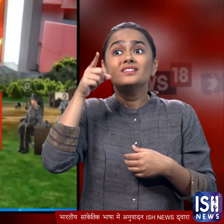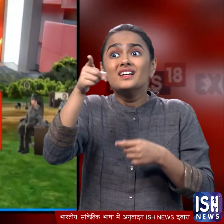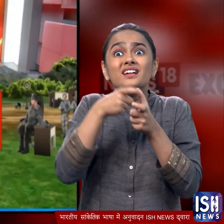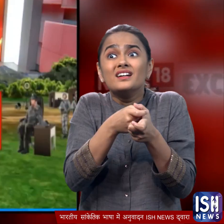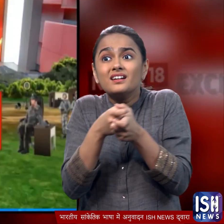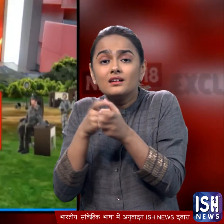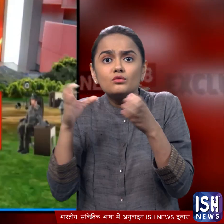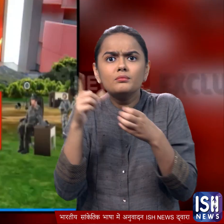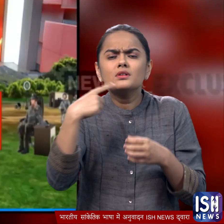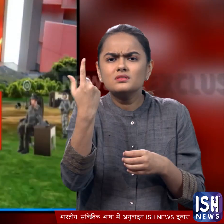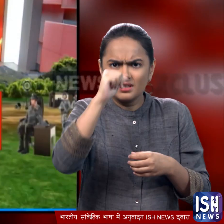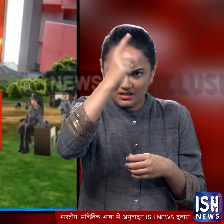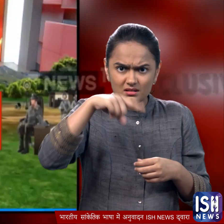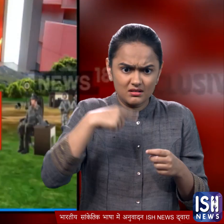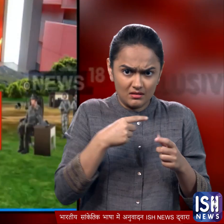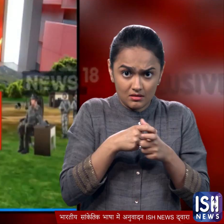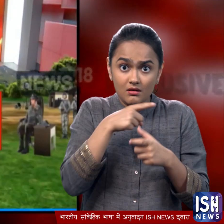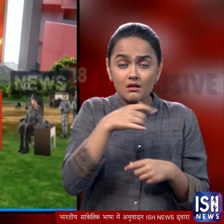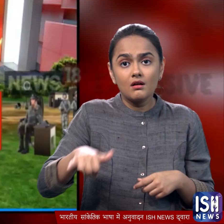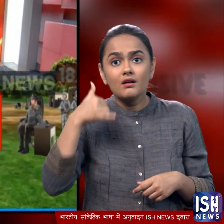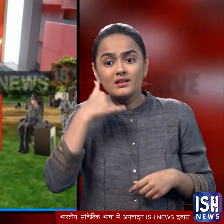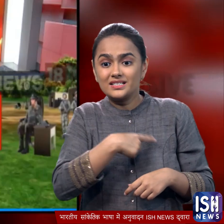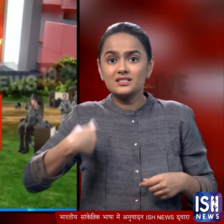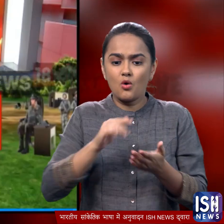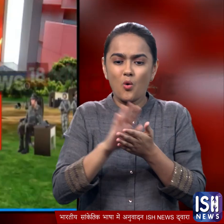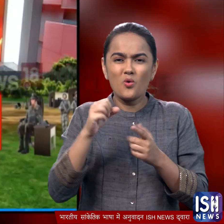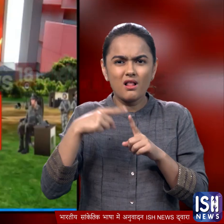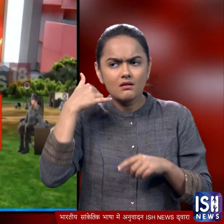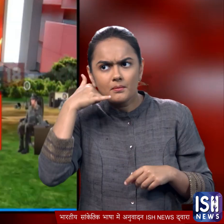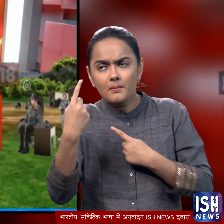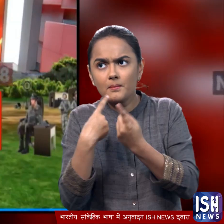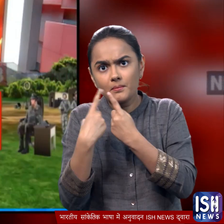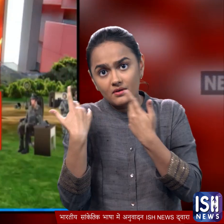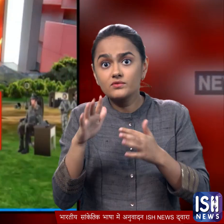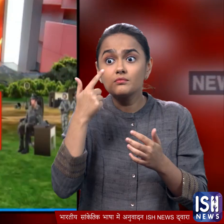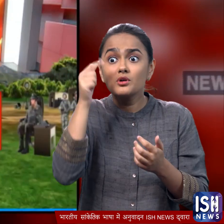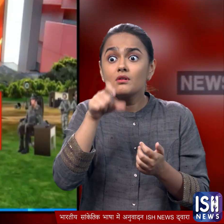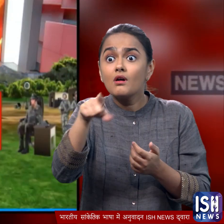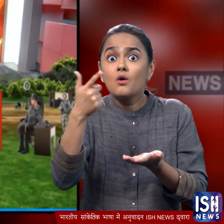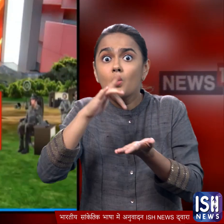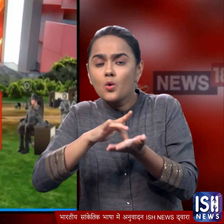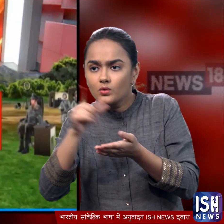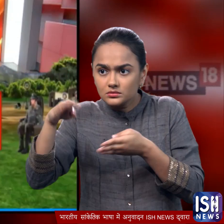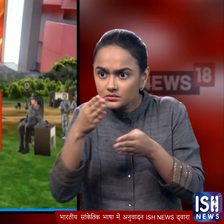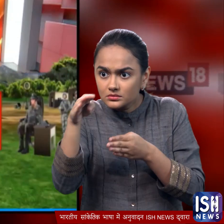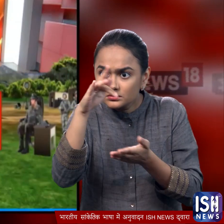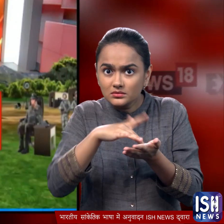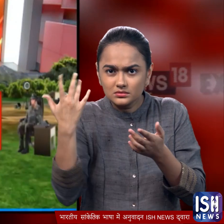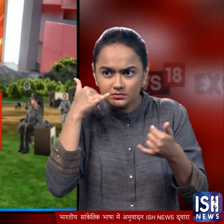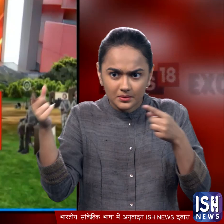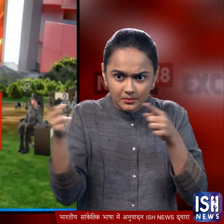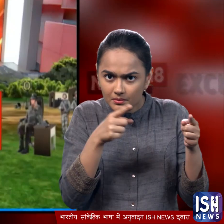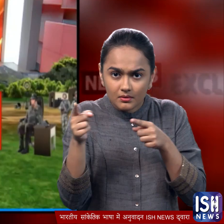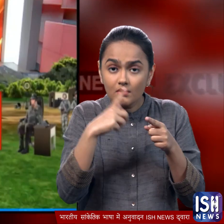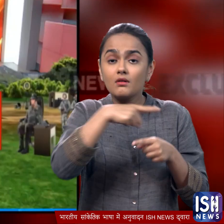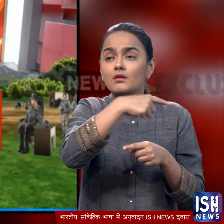सूत्रों ने बताया कि भारतीय सेना ने इस बारे में हॉटलाइन पर चीन की सेना से बात की और लड़के की लोकेशन शेयर करने और प्रोटोकॉल के